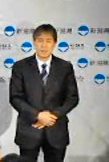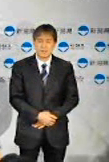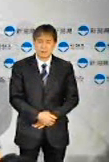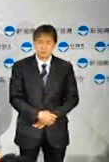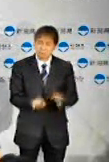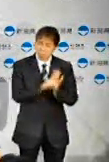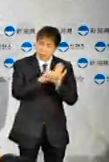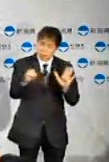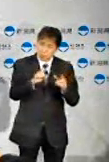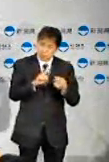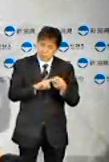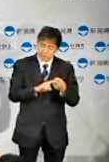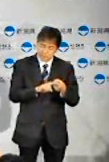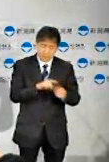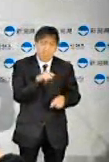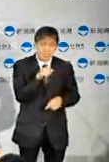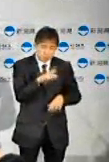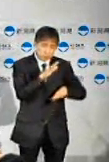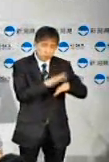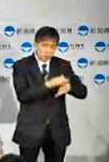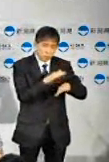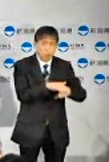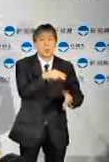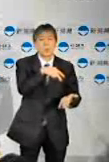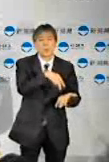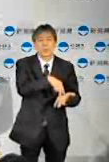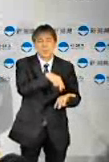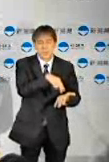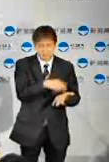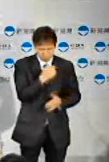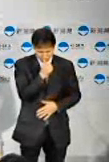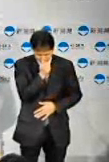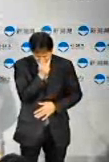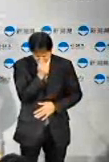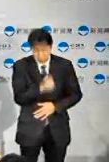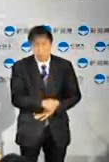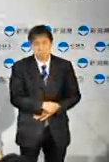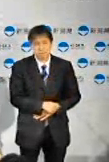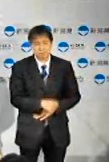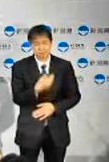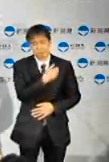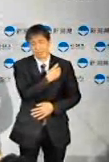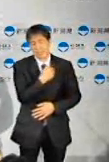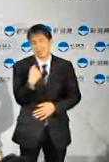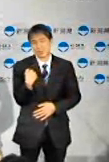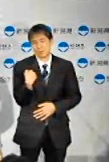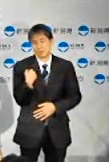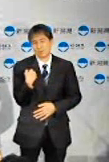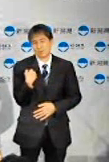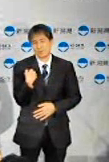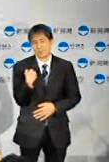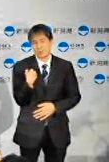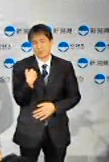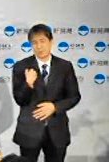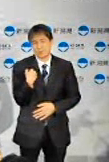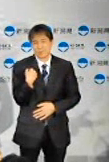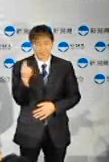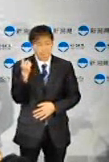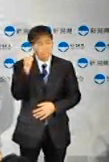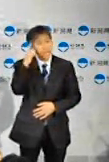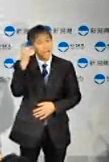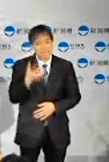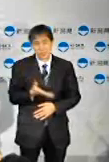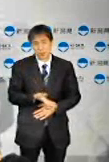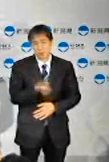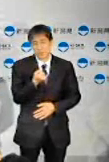効果的というか、一つのやり方として十分やっていけるなっていうなんか感覚は私